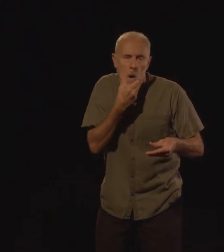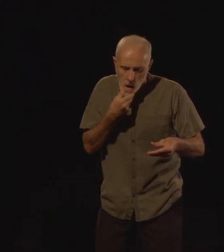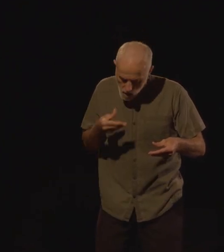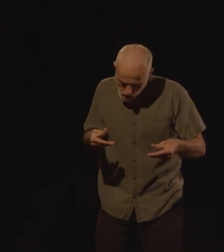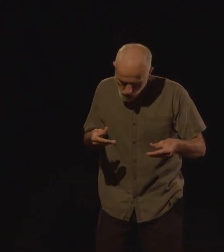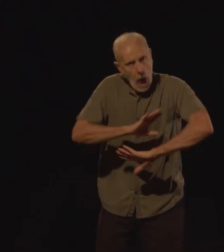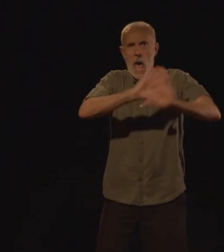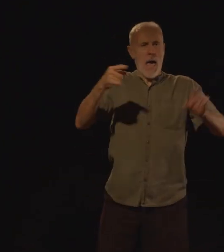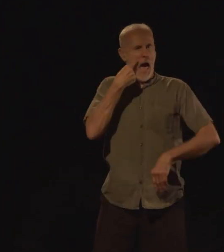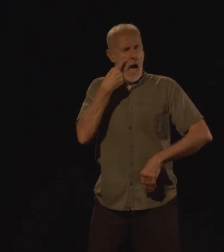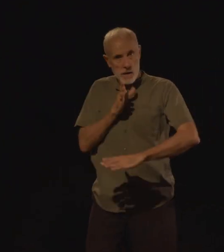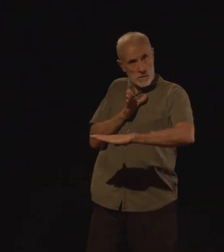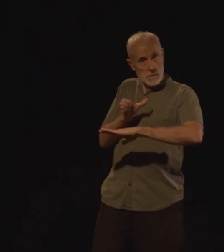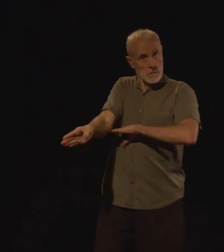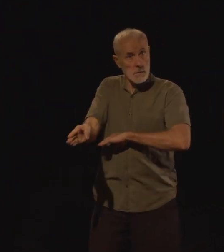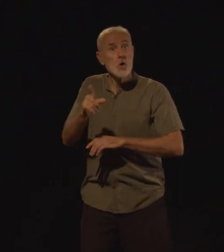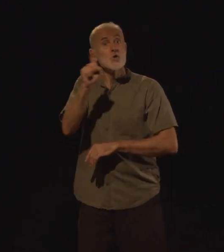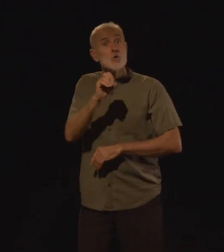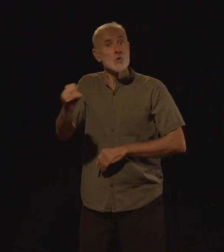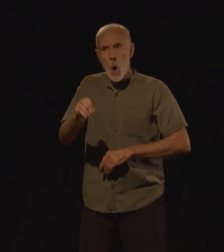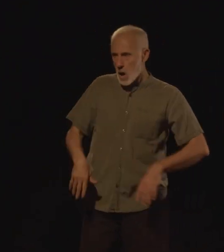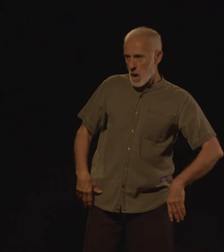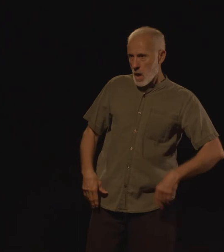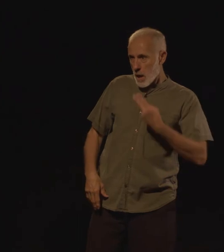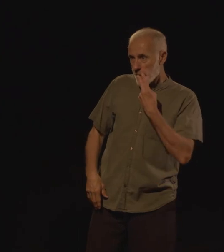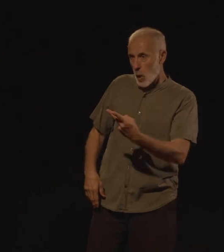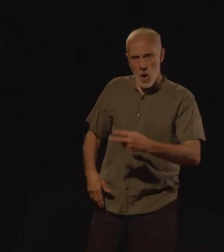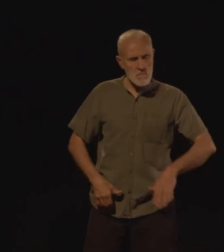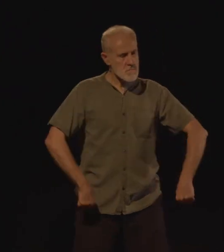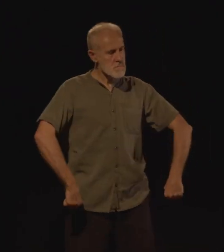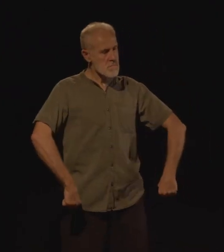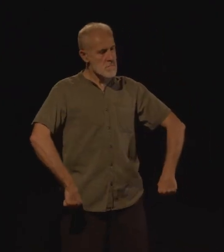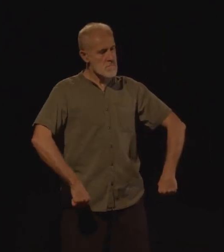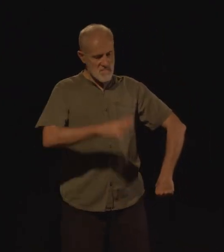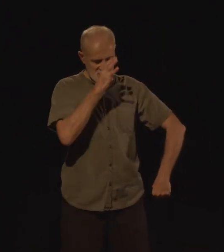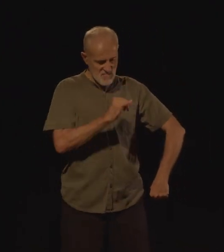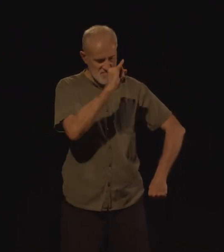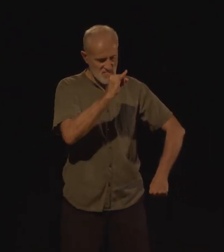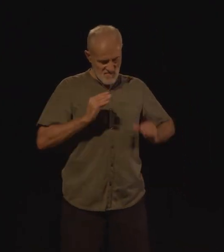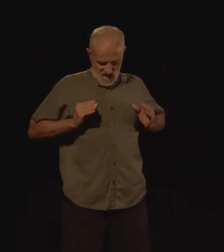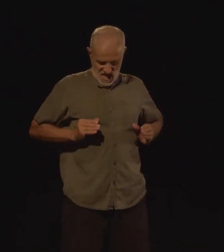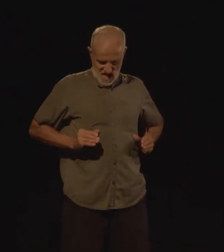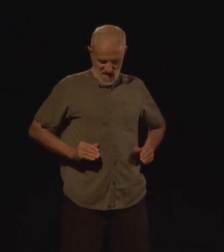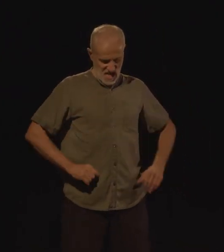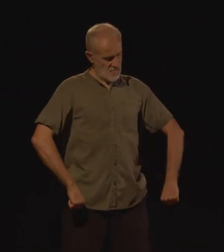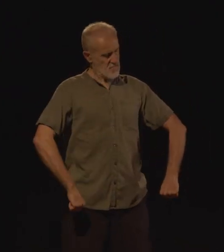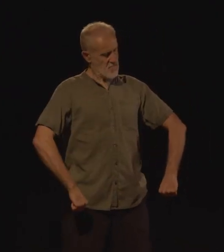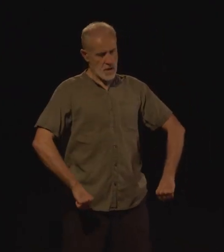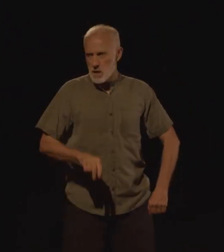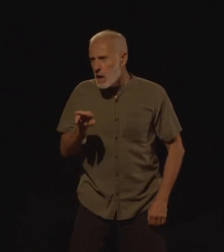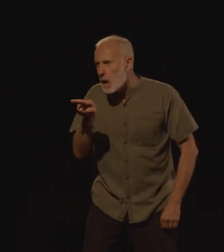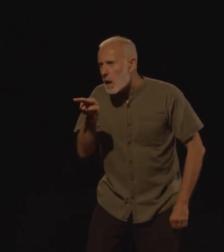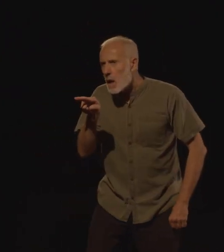alla au zoo et l'y trouva. Il était là, dans un grand enclos, debout, immobile. Et l'homme vit très bien que le